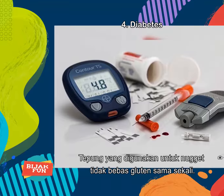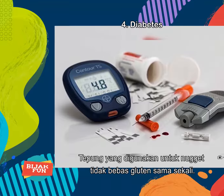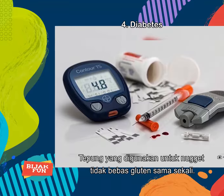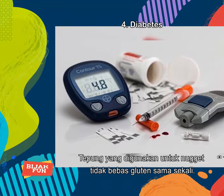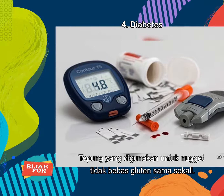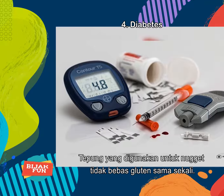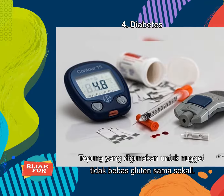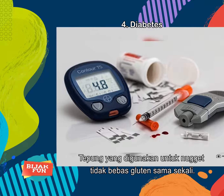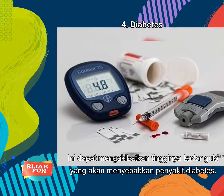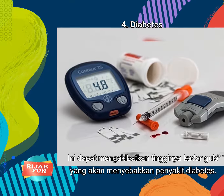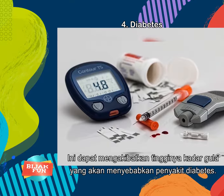diabetes.